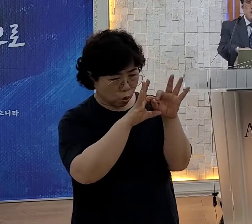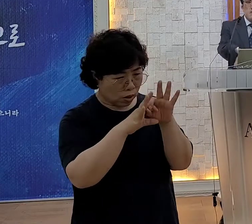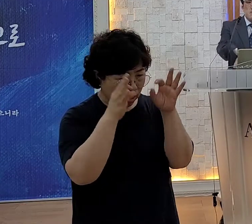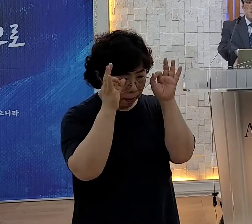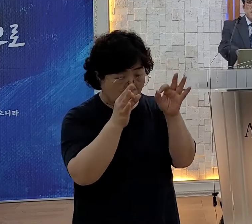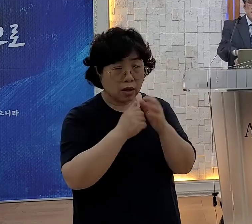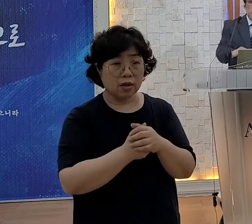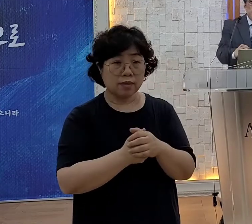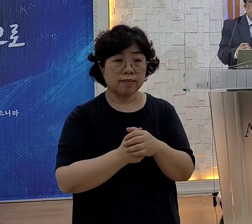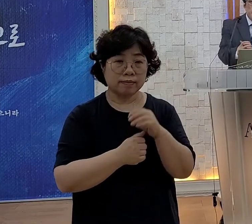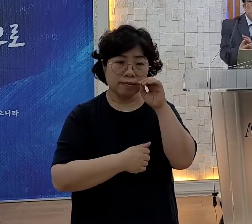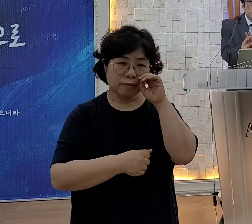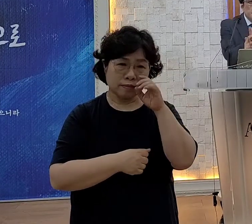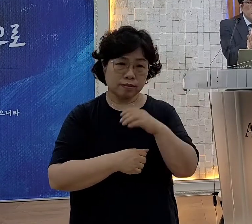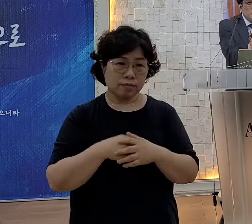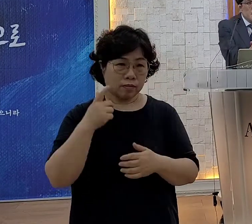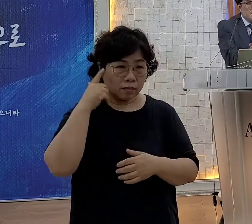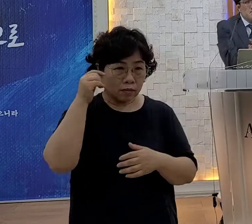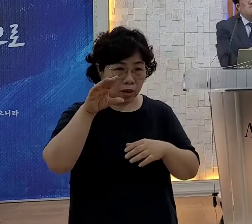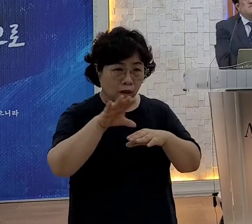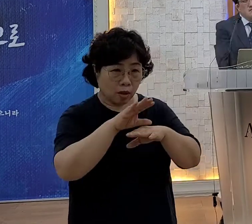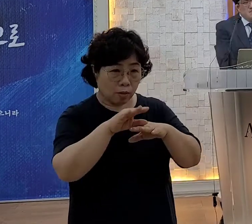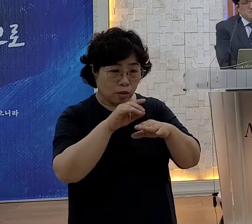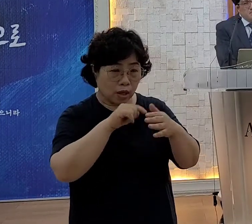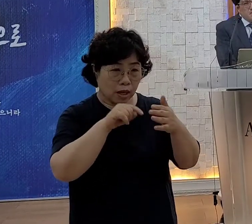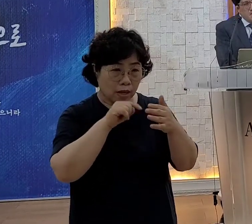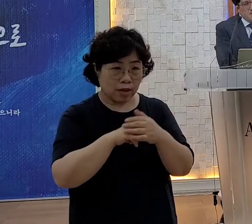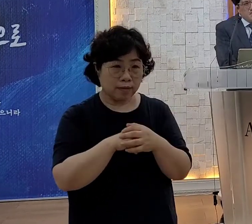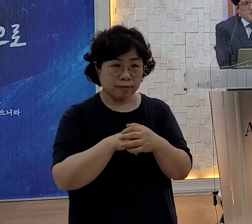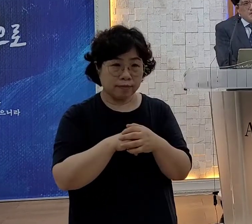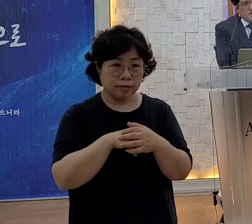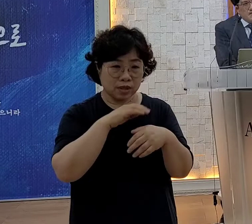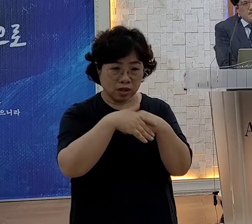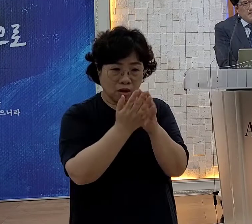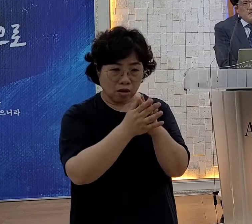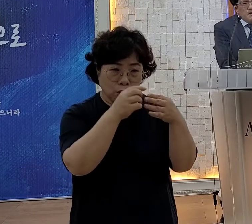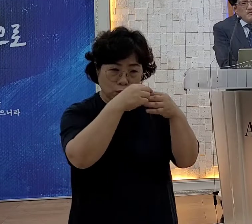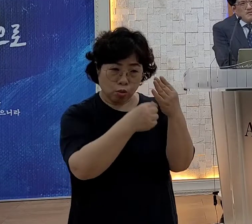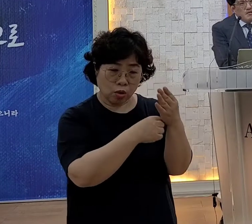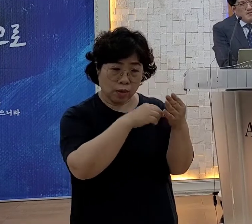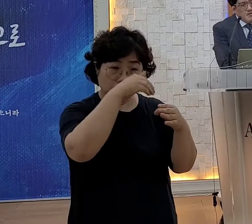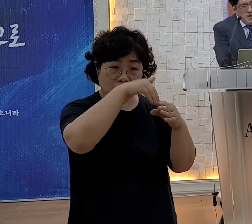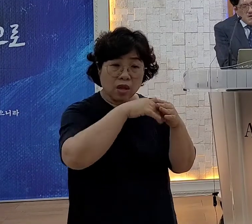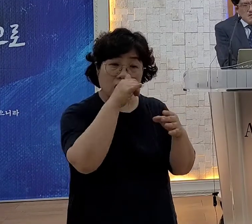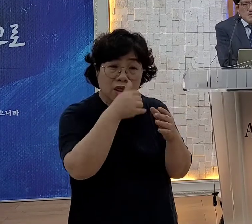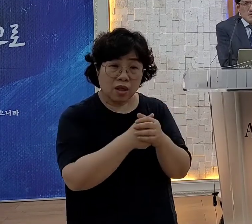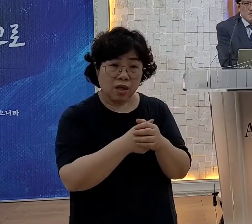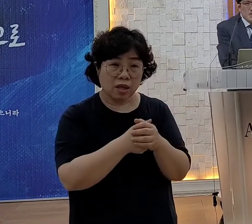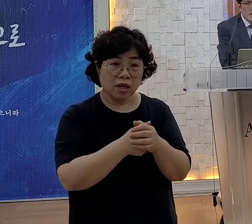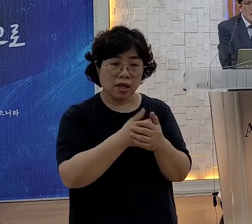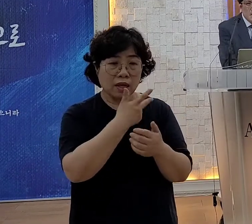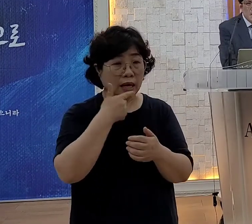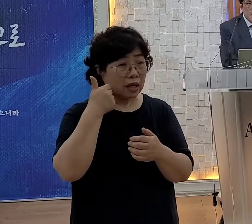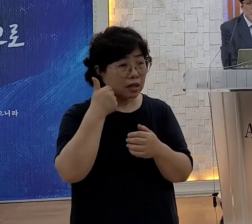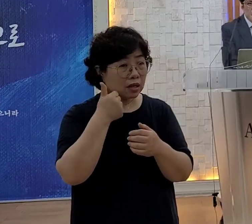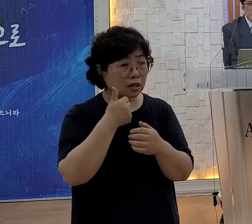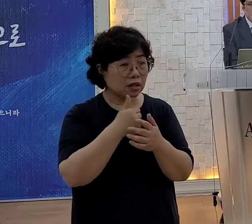제 컴퓨터에는 이 성경 프로그램이 있습니다. 그러니까 한글